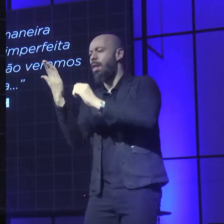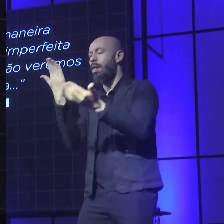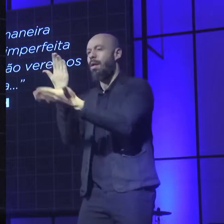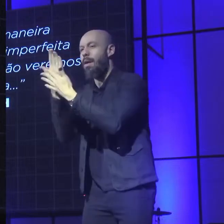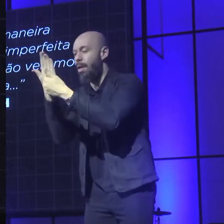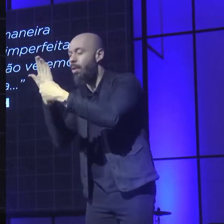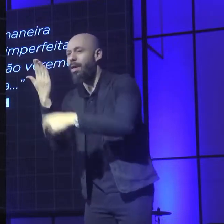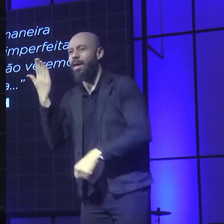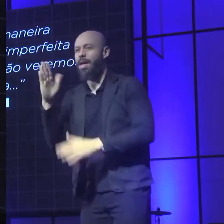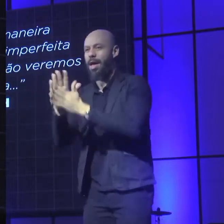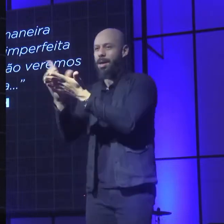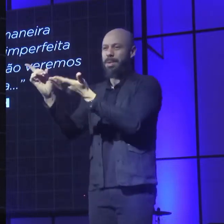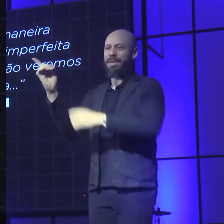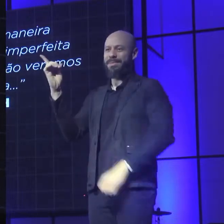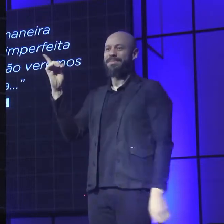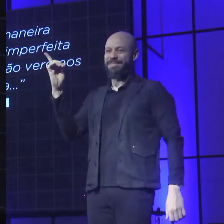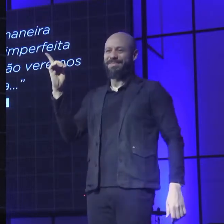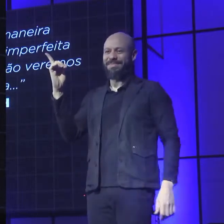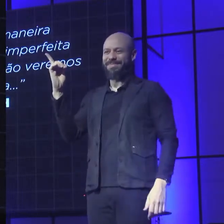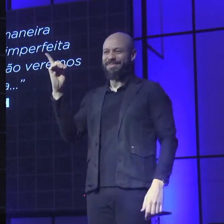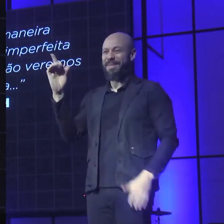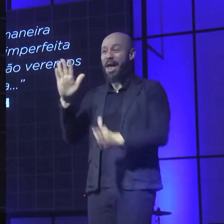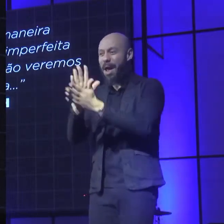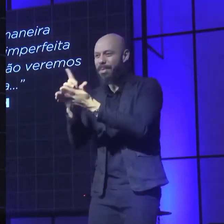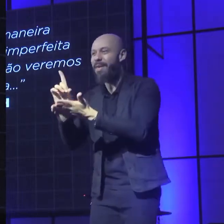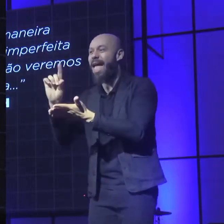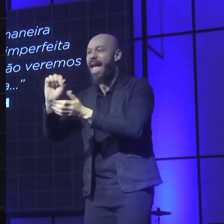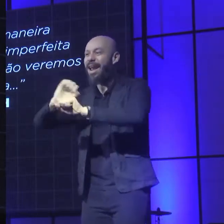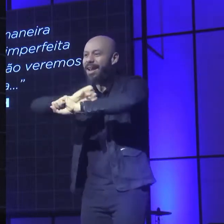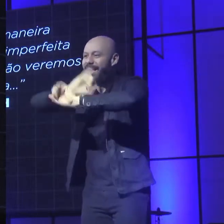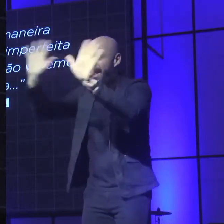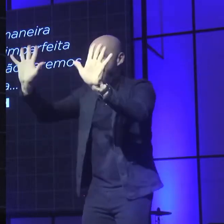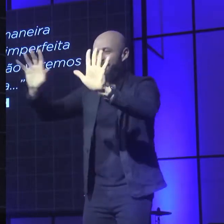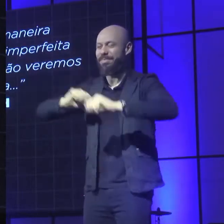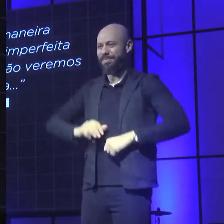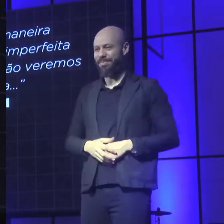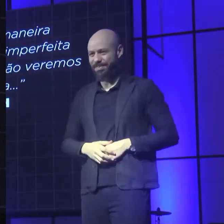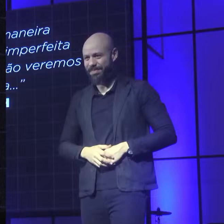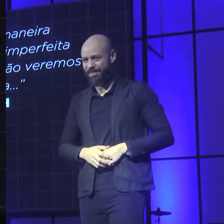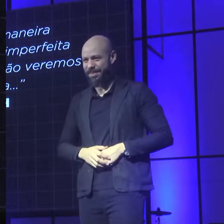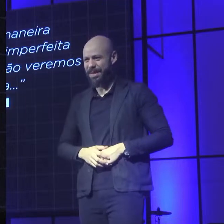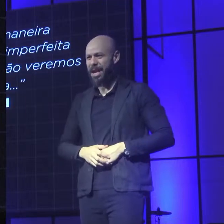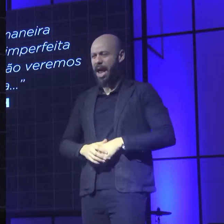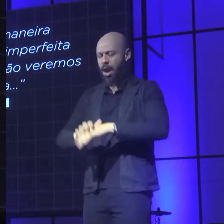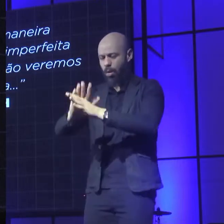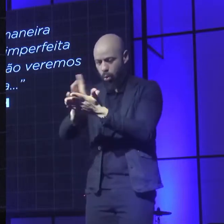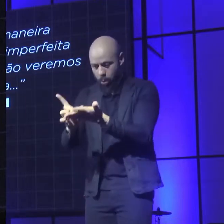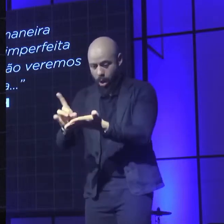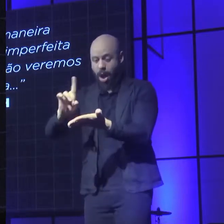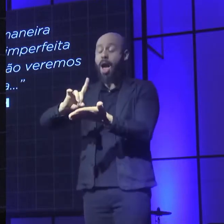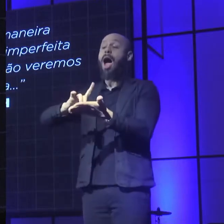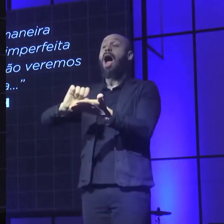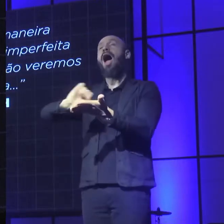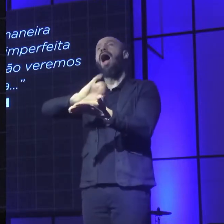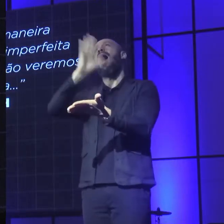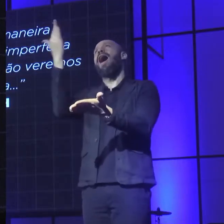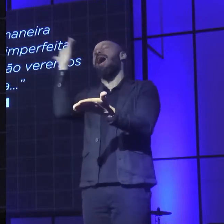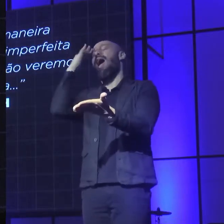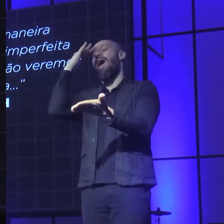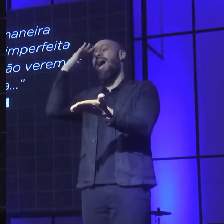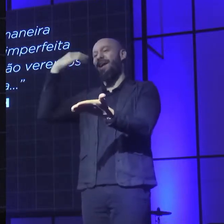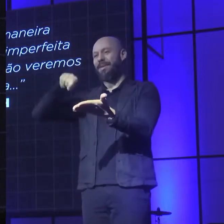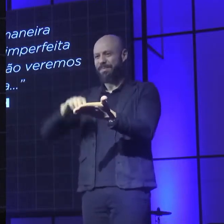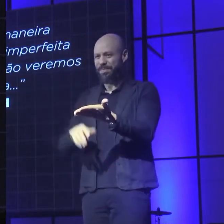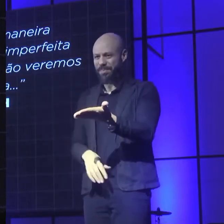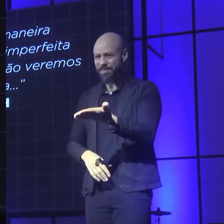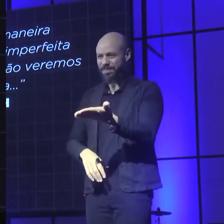gente vê as coisas de uma maneira imperfeita, como uma imagem imperfeita num espelho embaçado. Mas então veremos tudo com